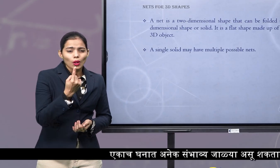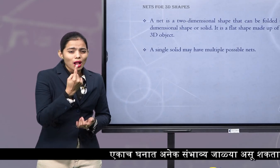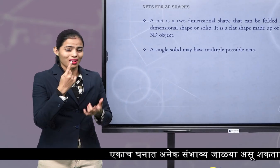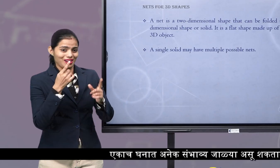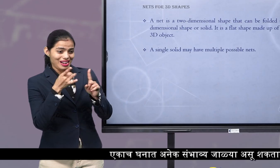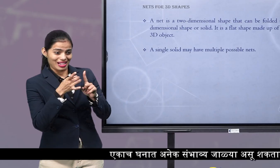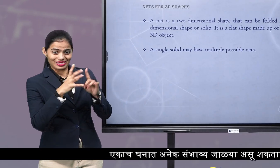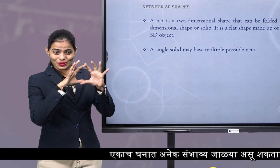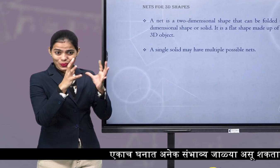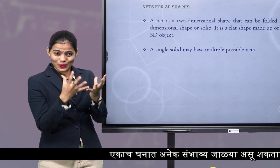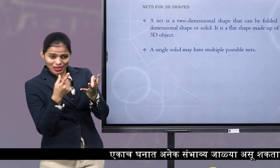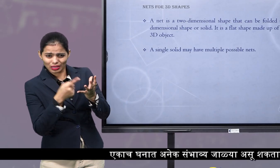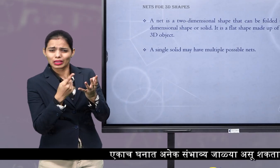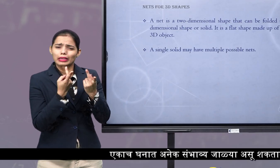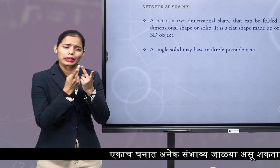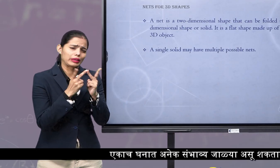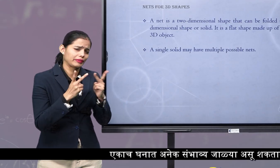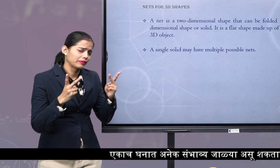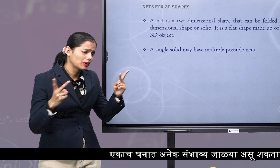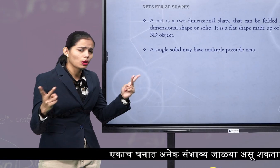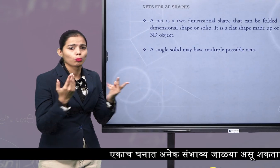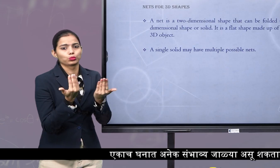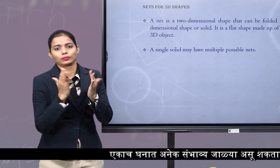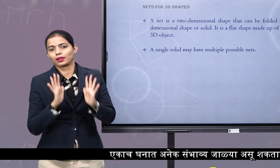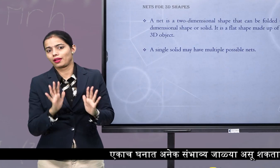एकाच घनात अनेक संभाव्य जाळ्या असू शकतात.